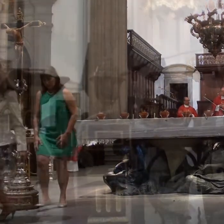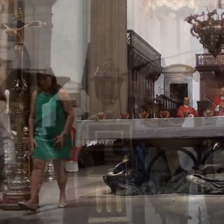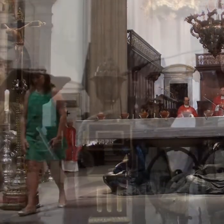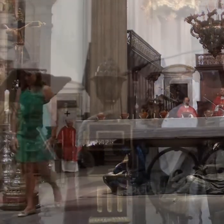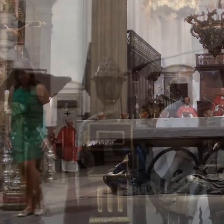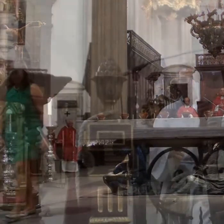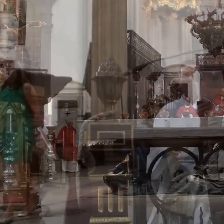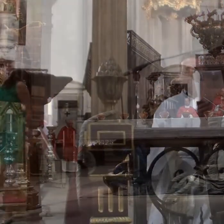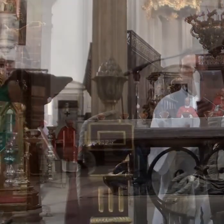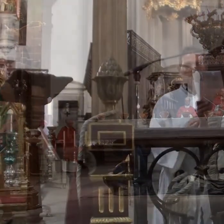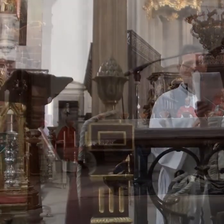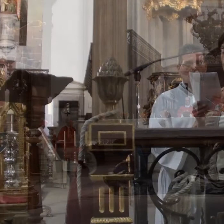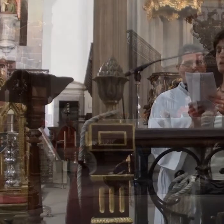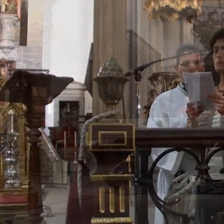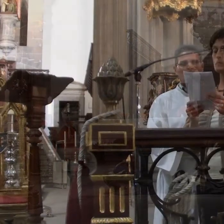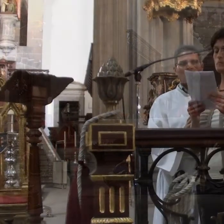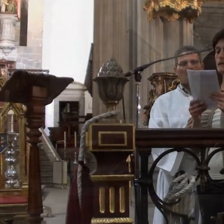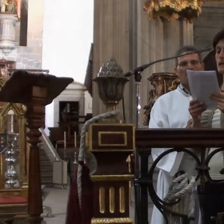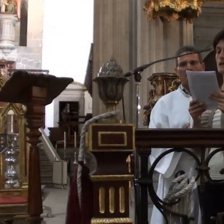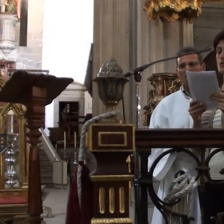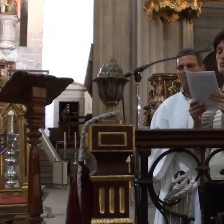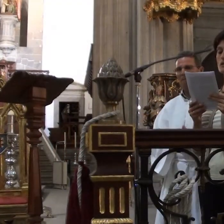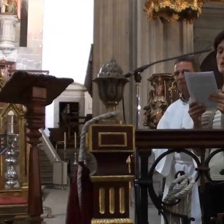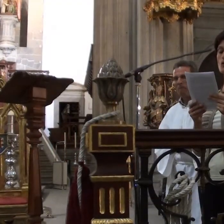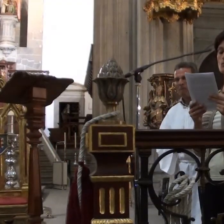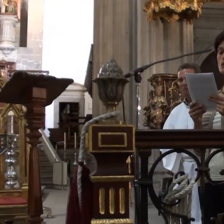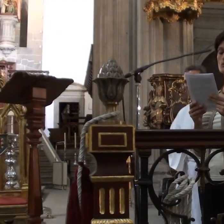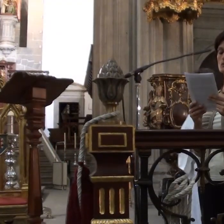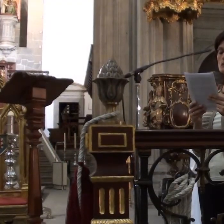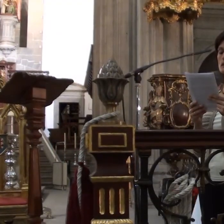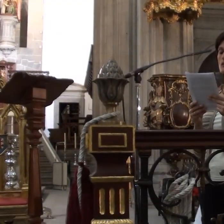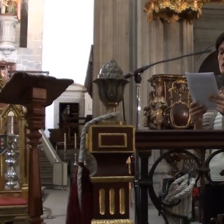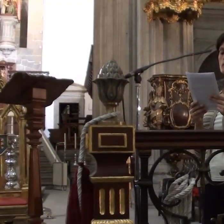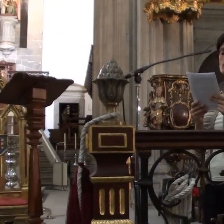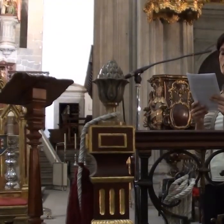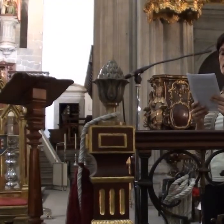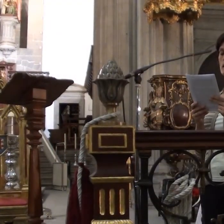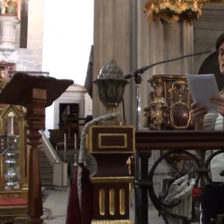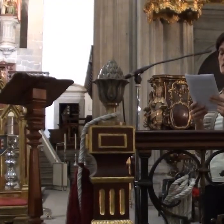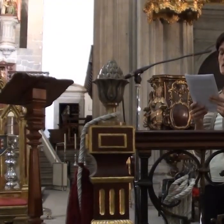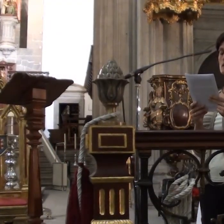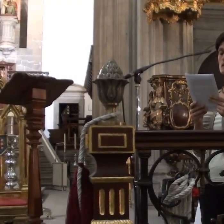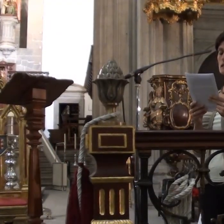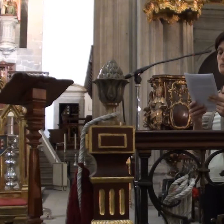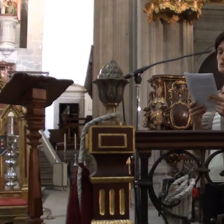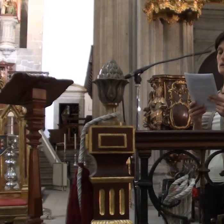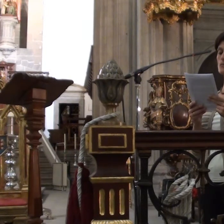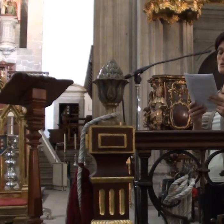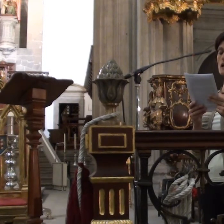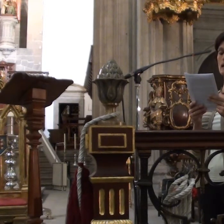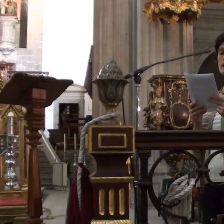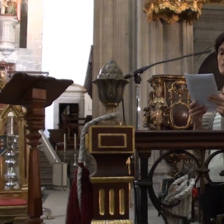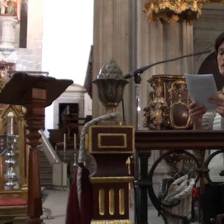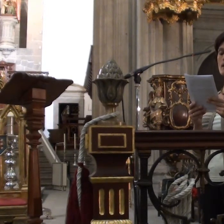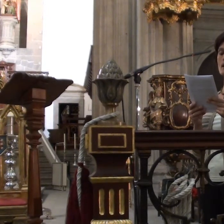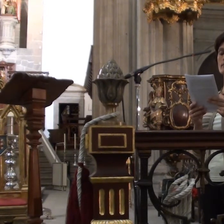por los pastores y laicos para que Unidos en comunión y en corresponsabilidad respondamos